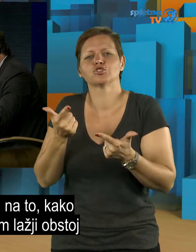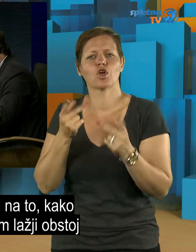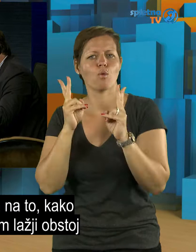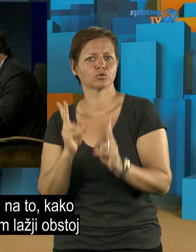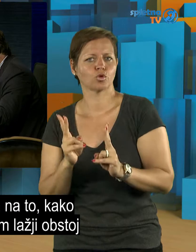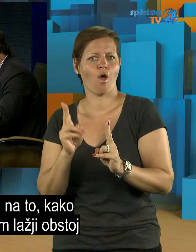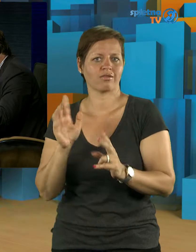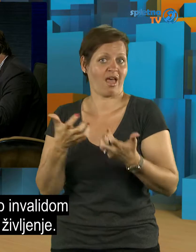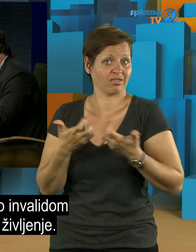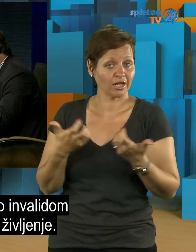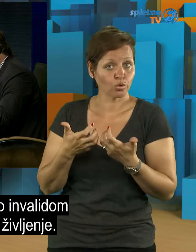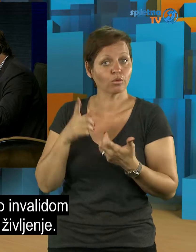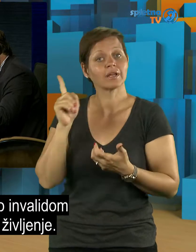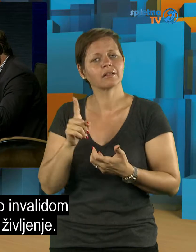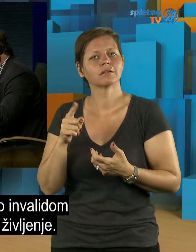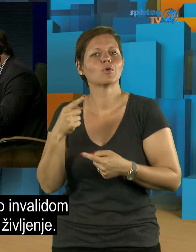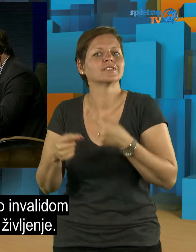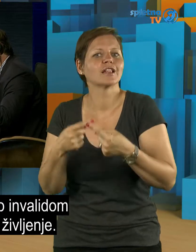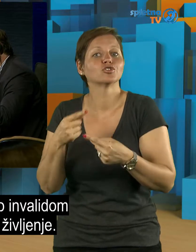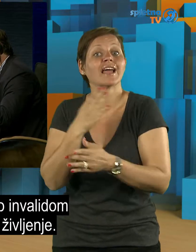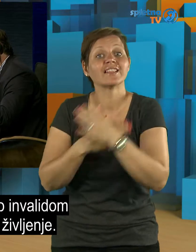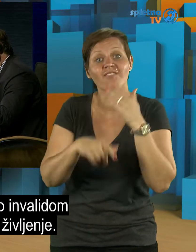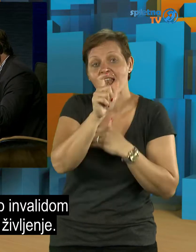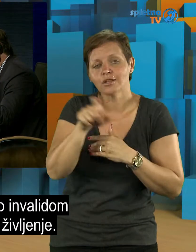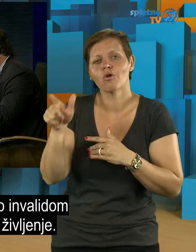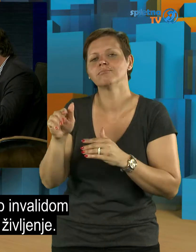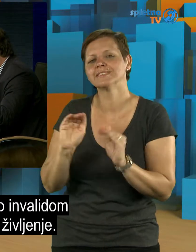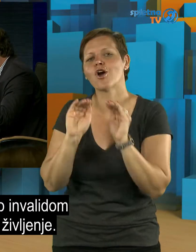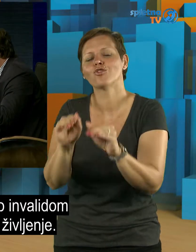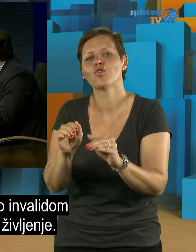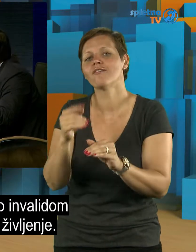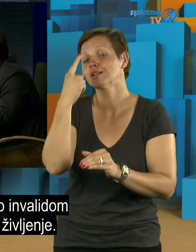trgu ter posledično invalidom zagotoviti dostojno življenje.